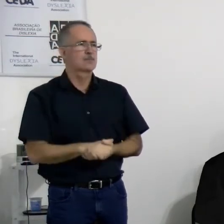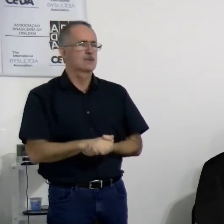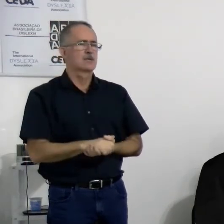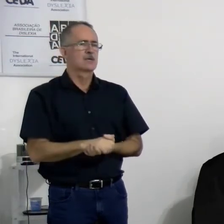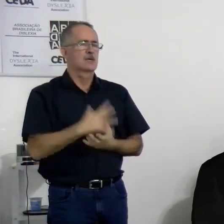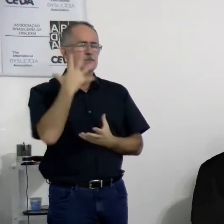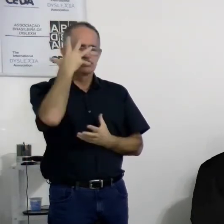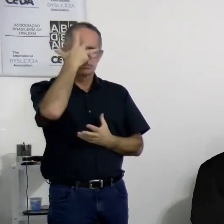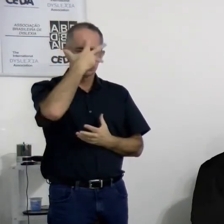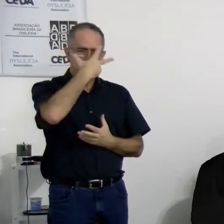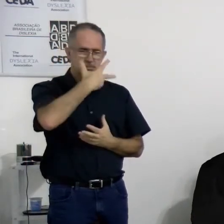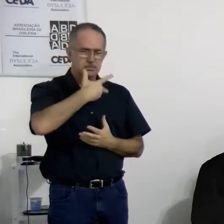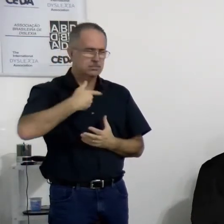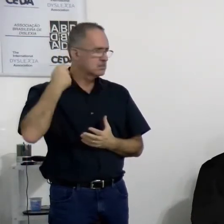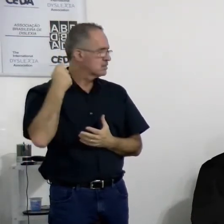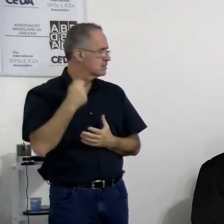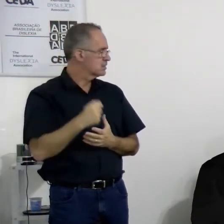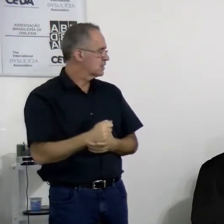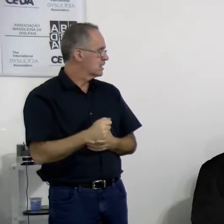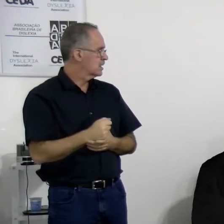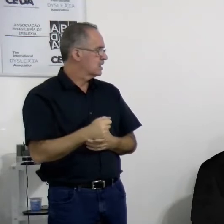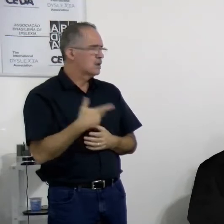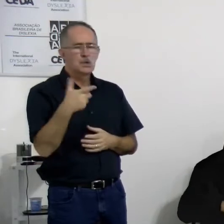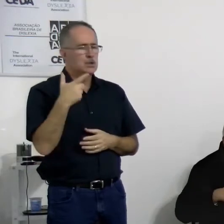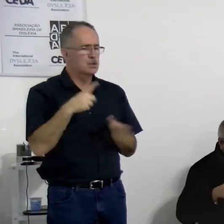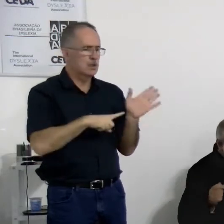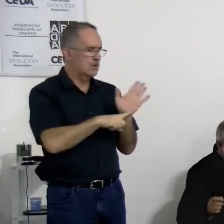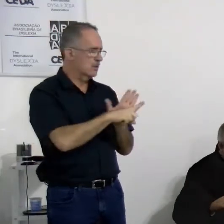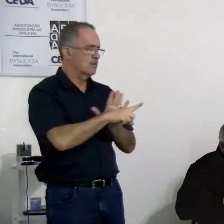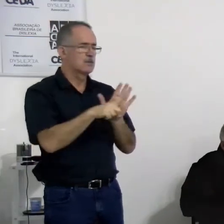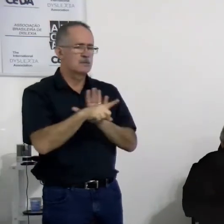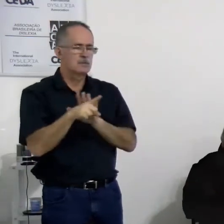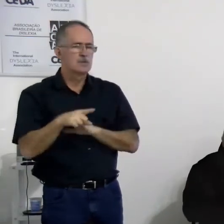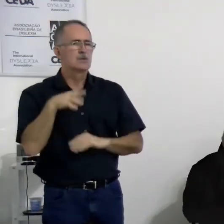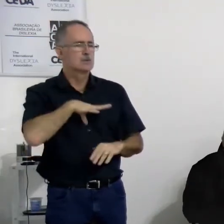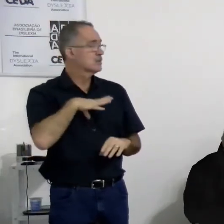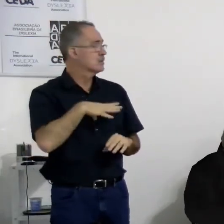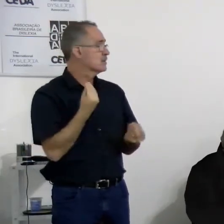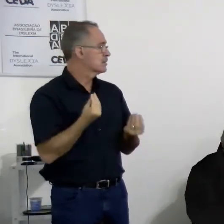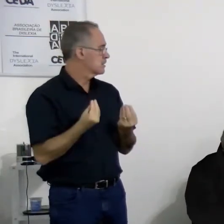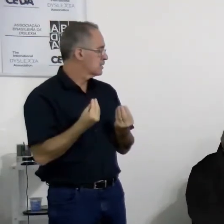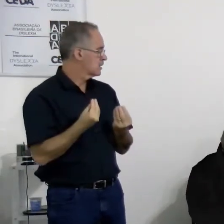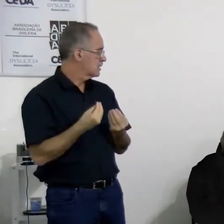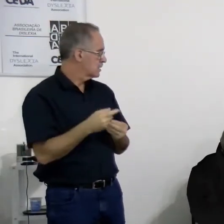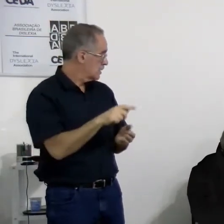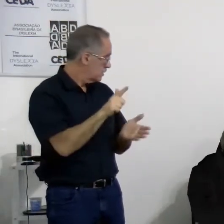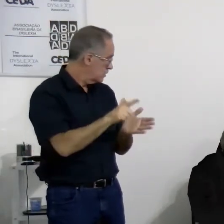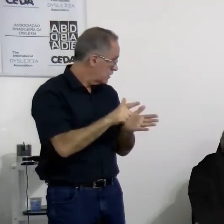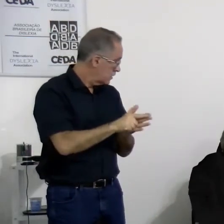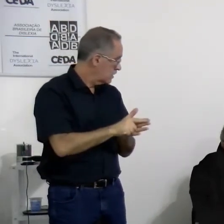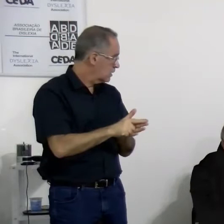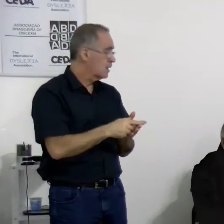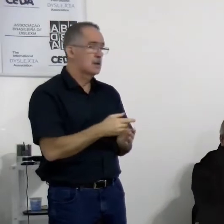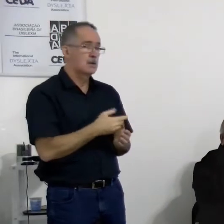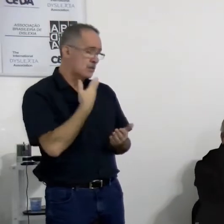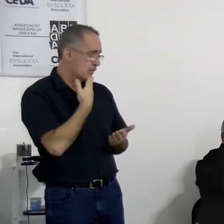Wonderful. Mas você não tem as perguntas em português? Ah, as perguntas em português estão aqui? Você quer que eu faça? Não,